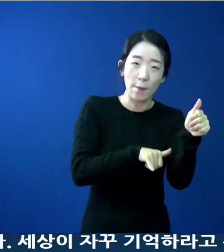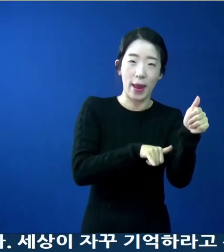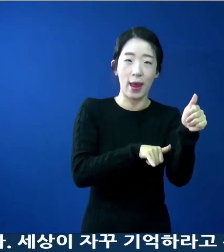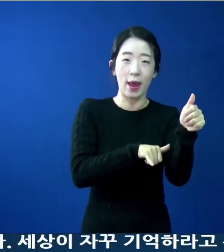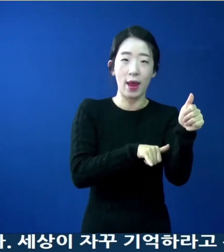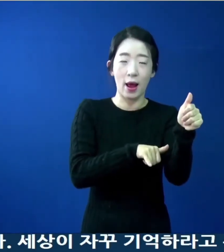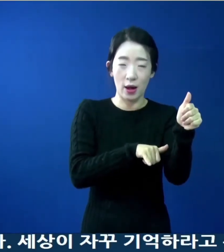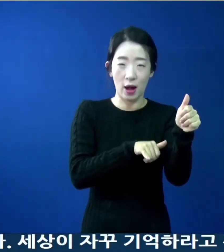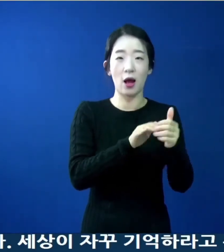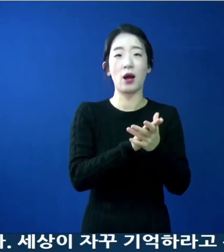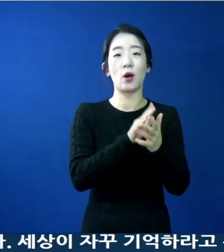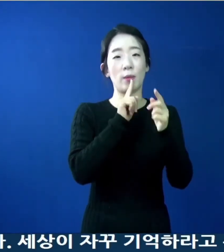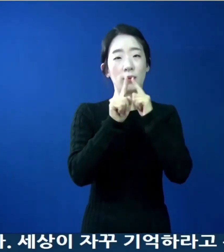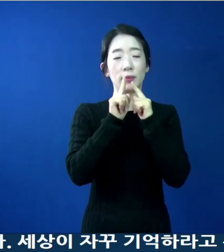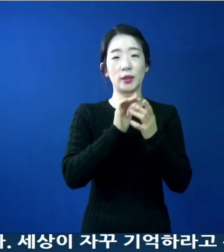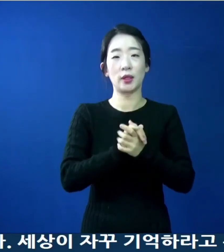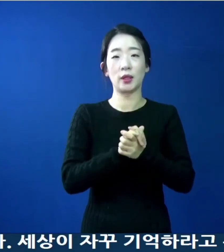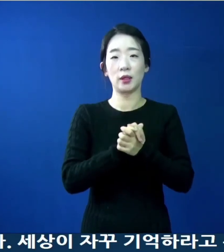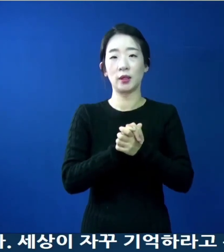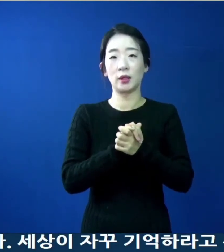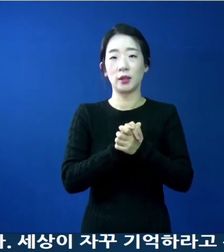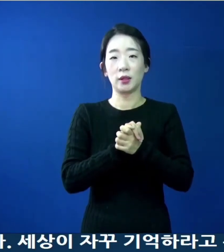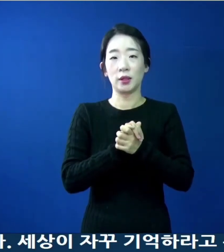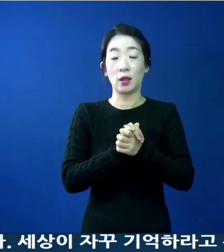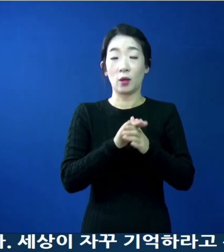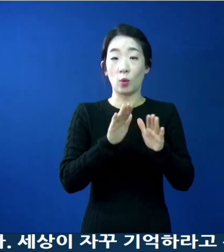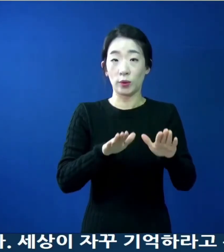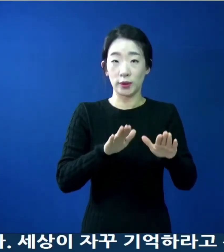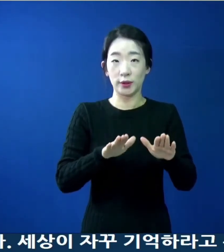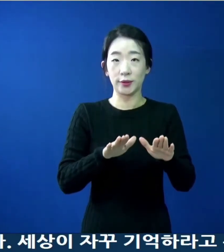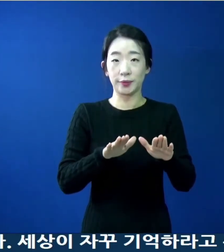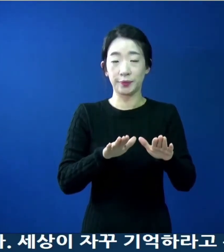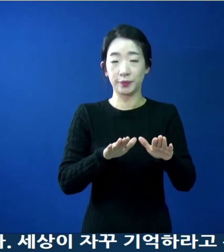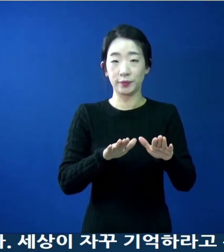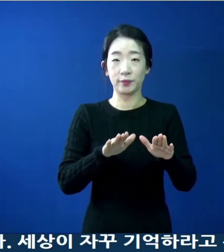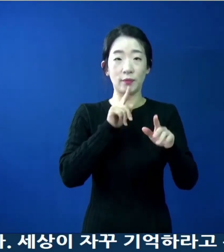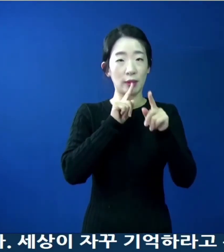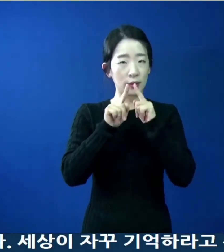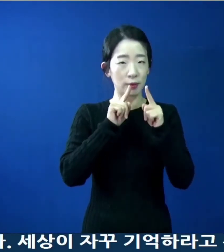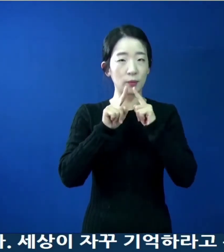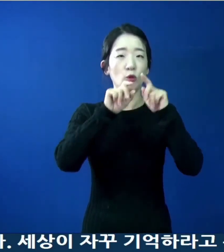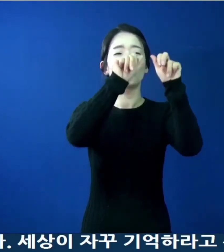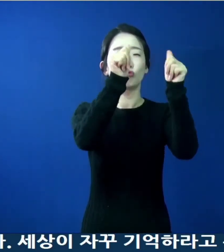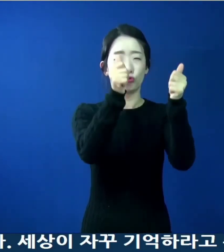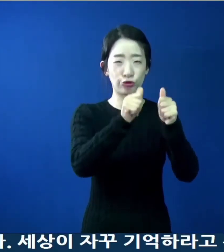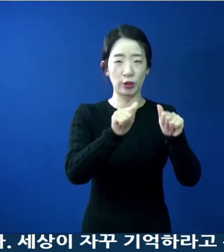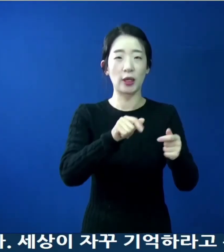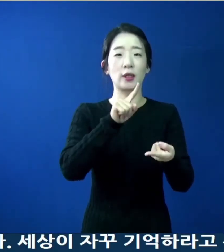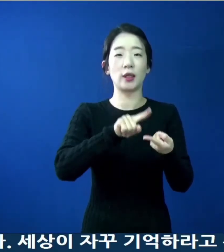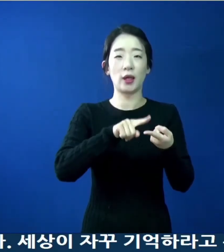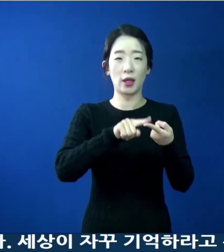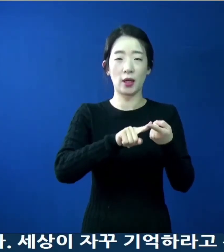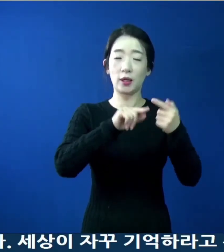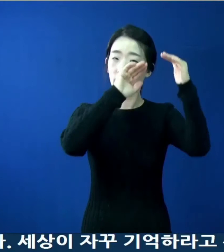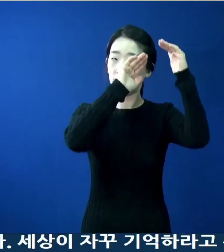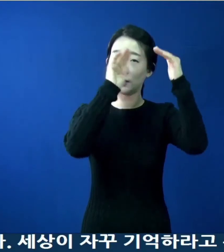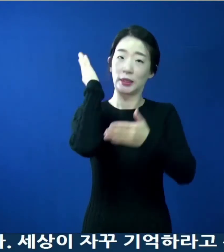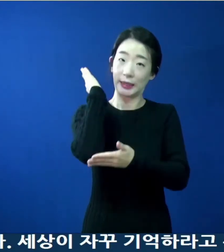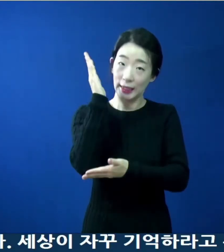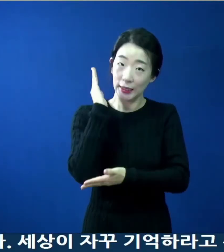오늘 1절에 있는 이 우상에 관한 이야기를 가장 우리가 잘 살펴볼 수 있는